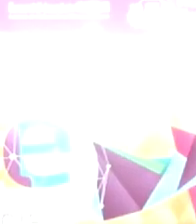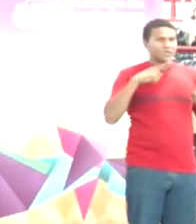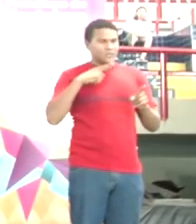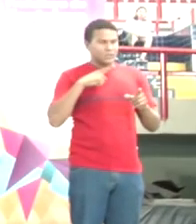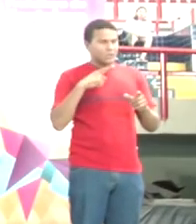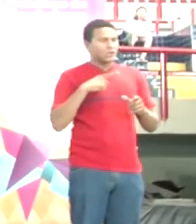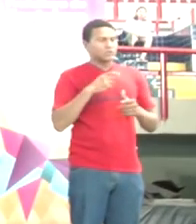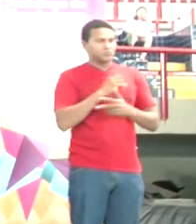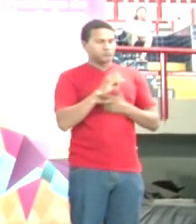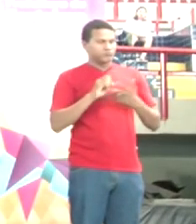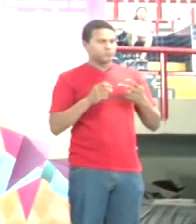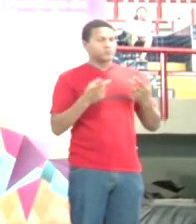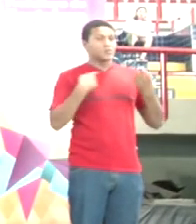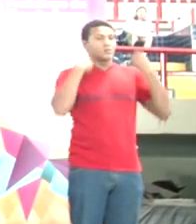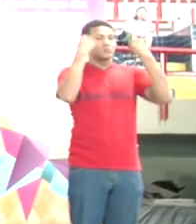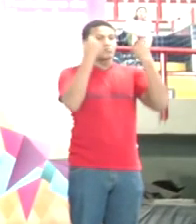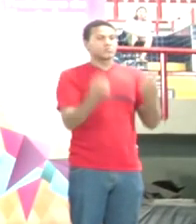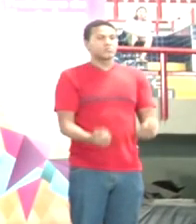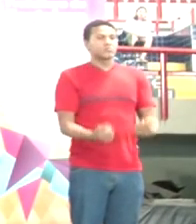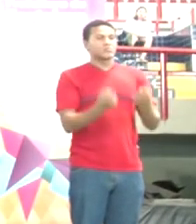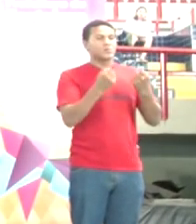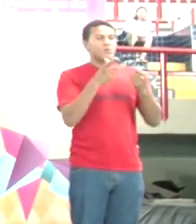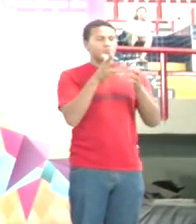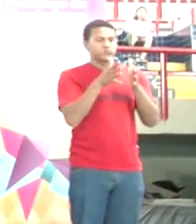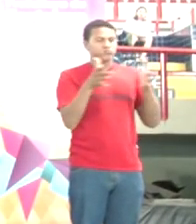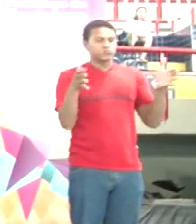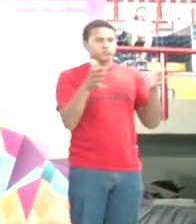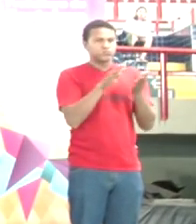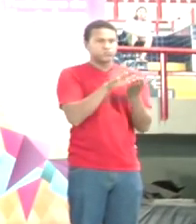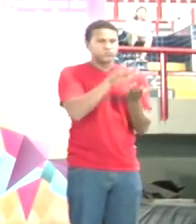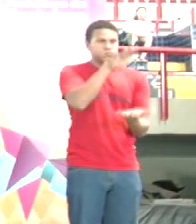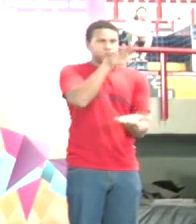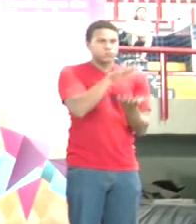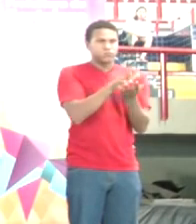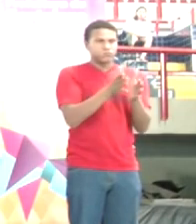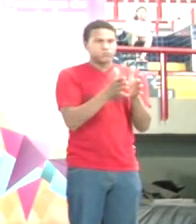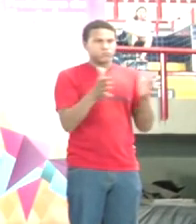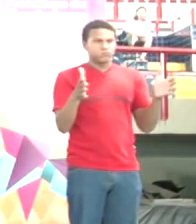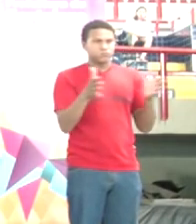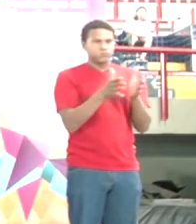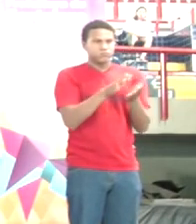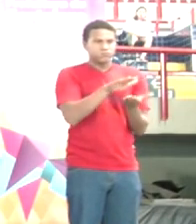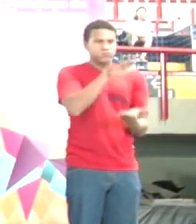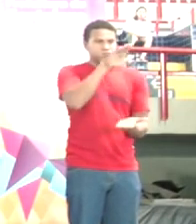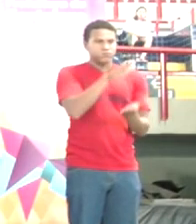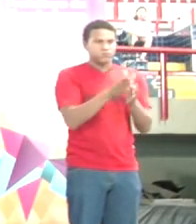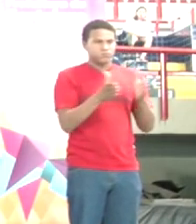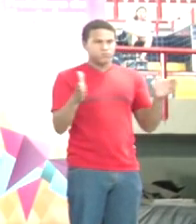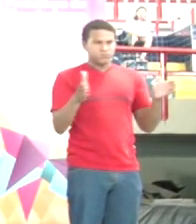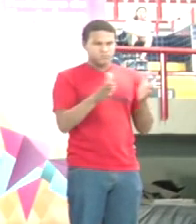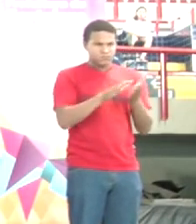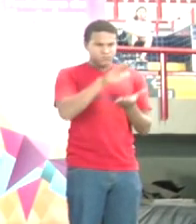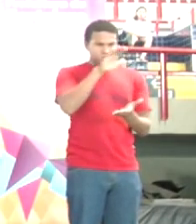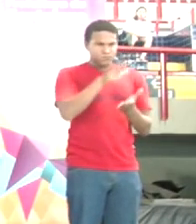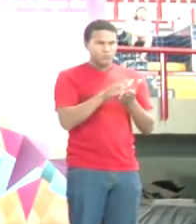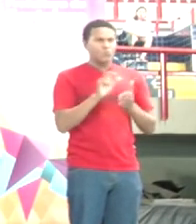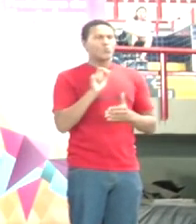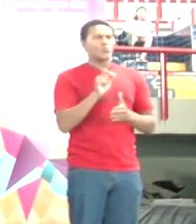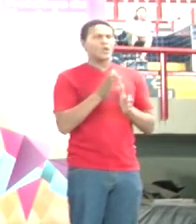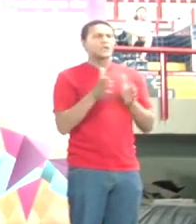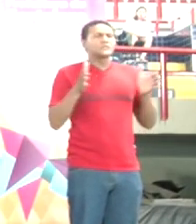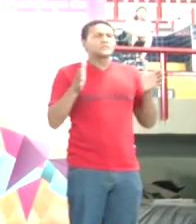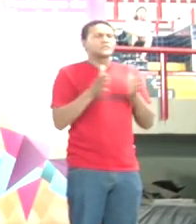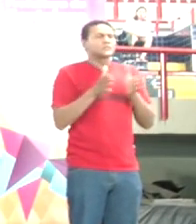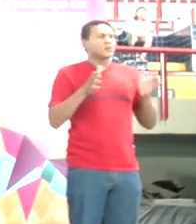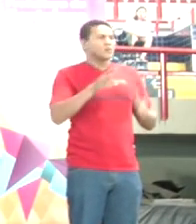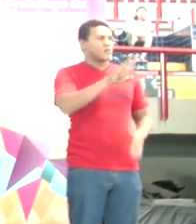Volume. Sabe a diferença de área para volume? A área é a superfície externa. Tá